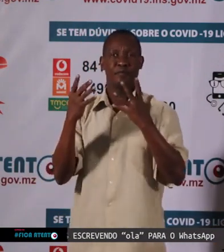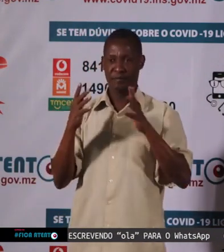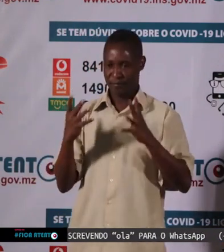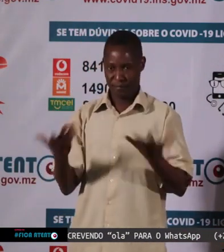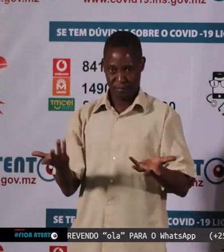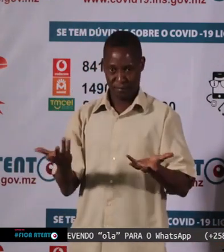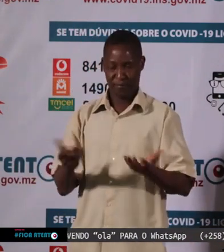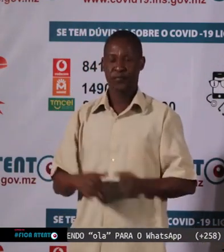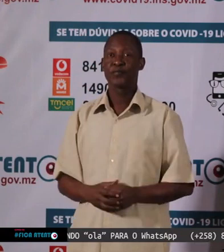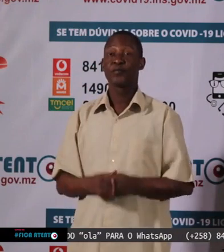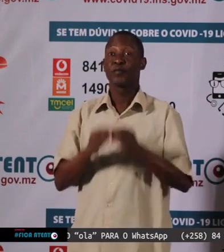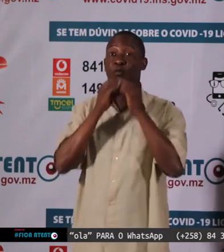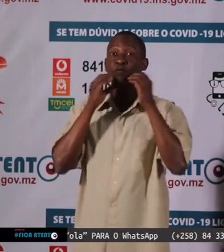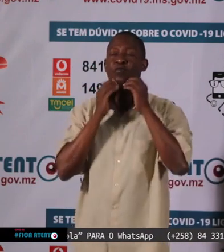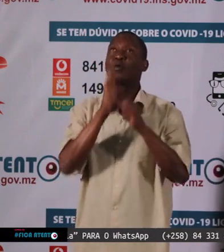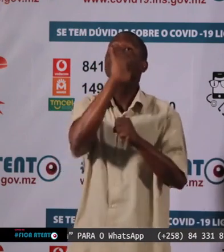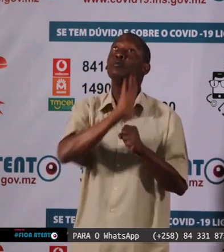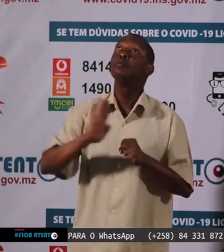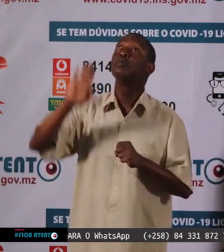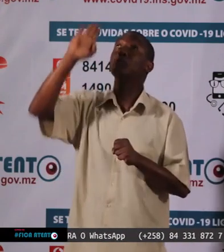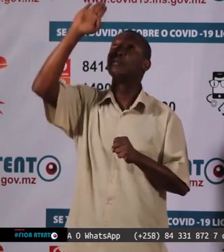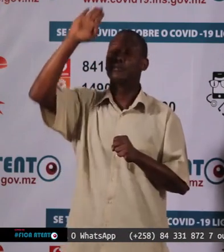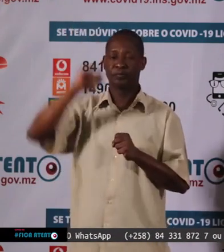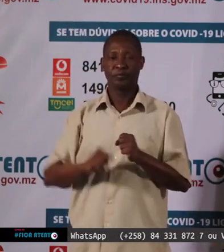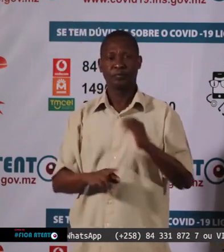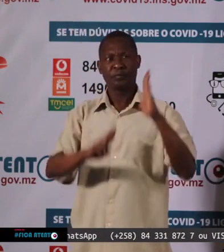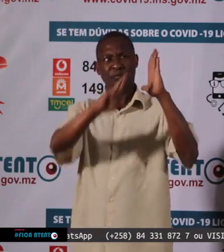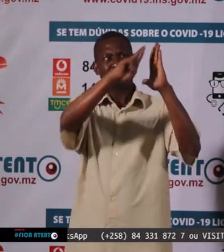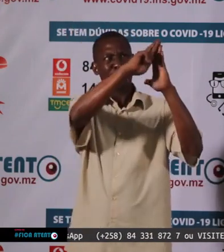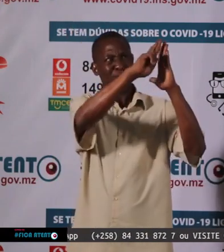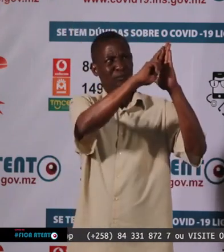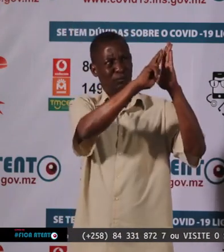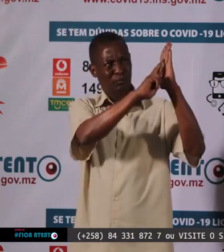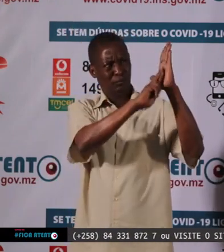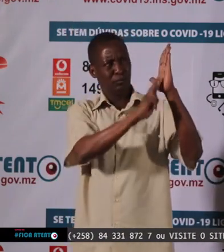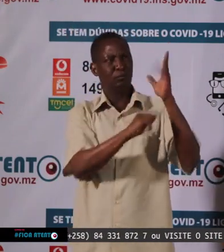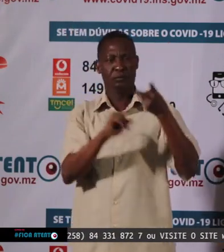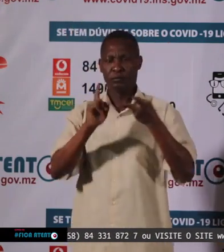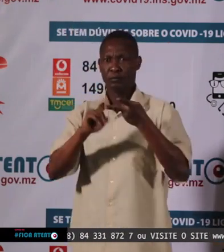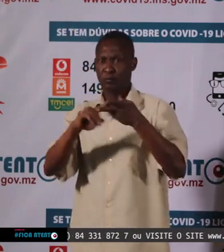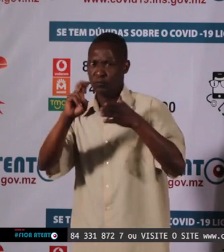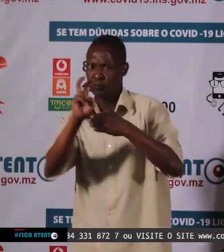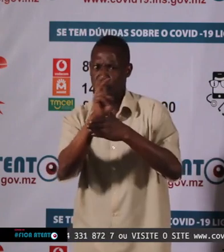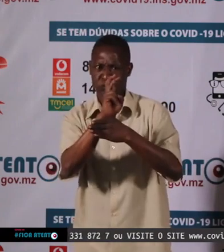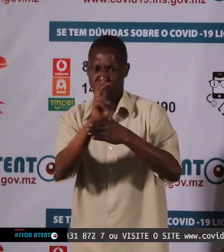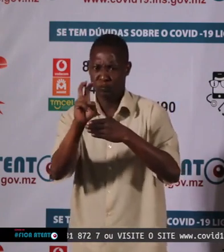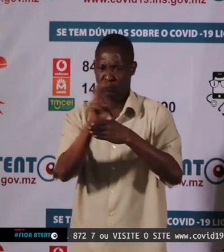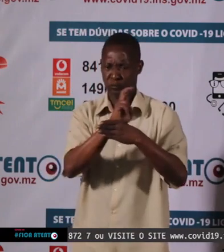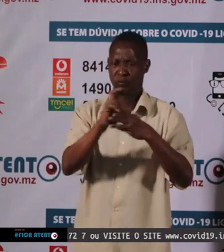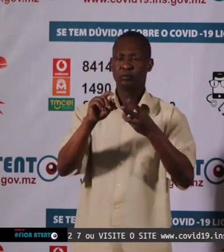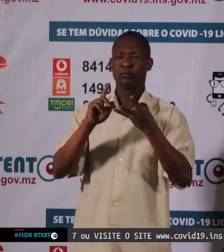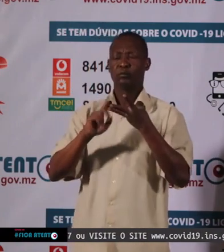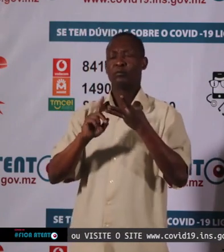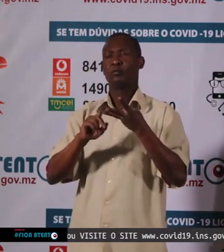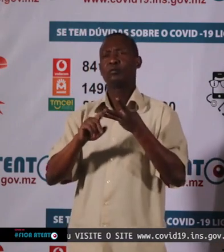No nosso país, a implementação de medidas de controle e seguimento permitiu que ao longo